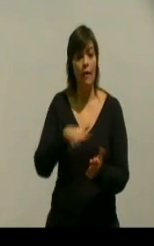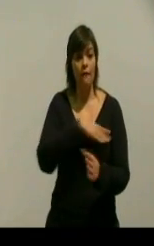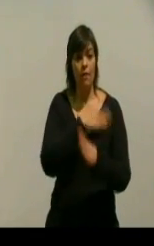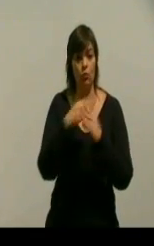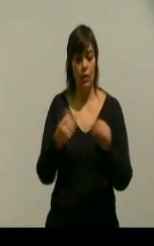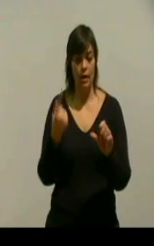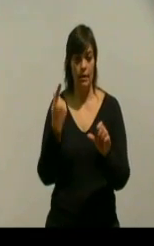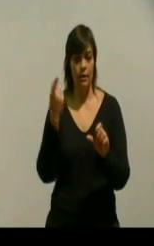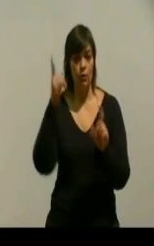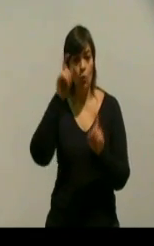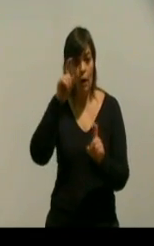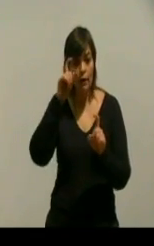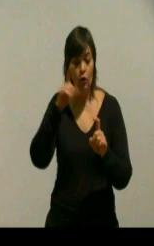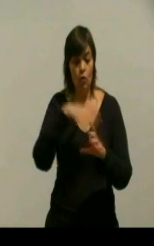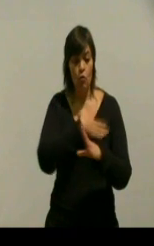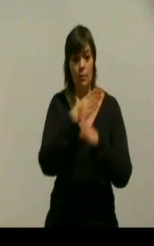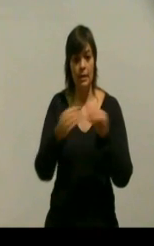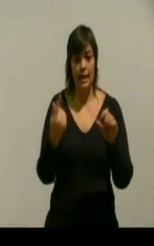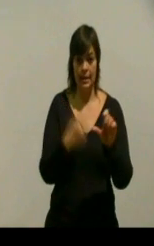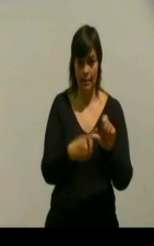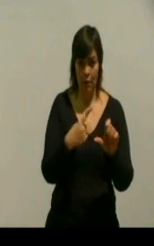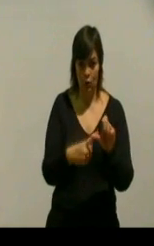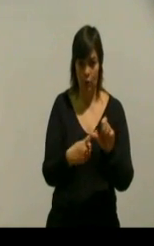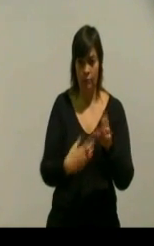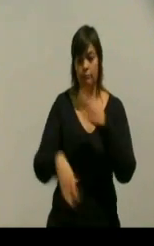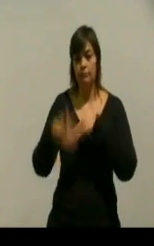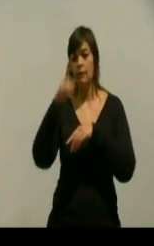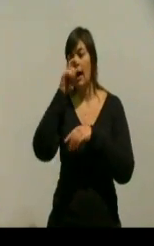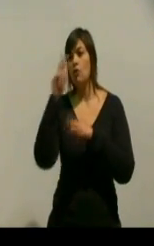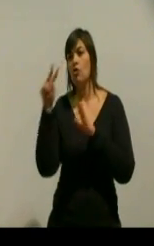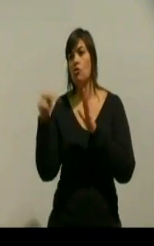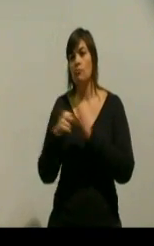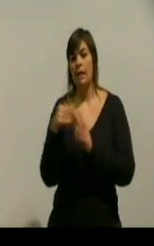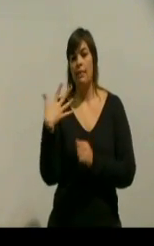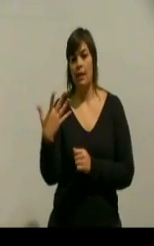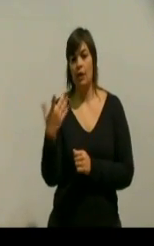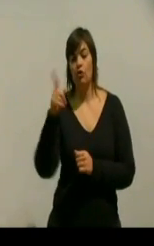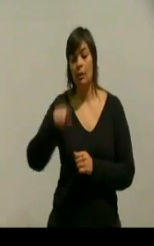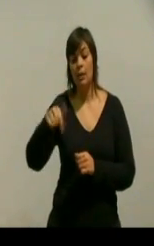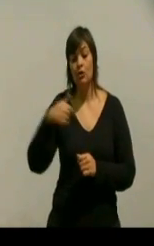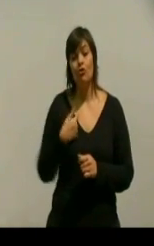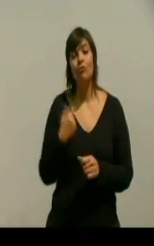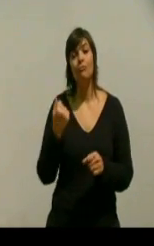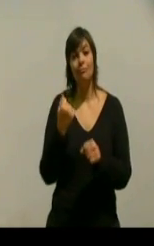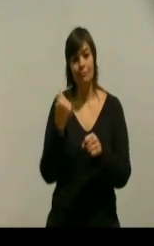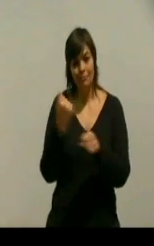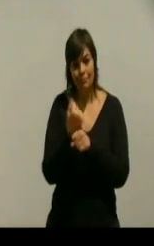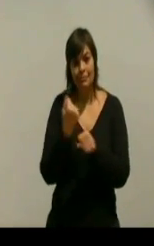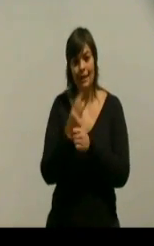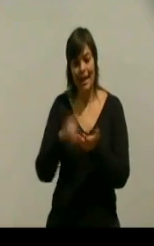de Educación de la Universidad de Extremadura en el año 2005. Deciros que aquí también participé como intérprete.